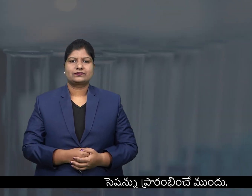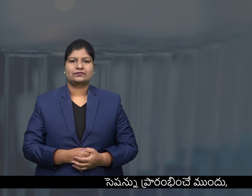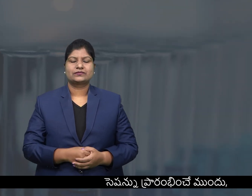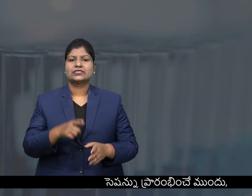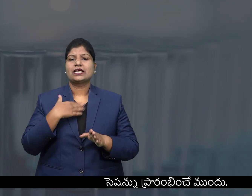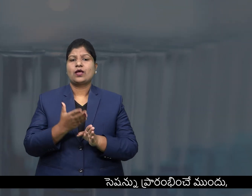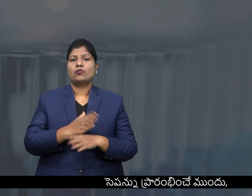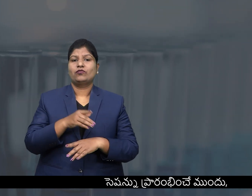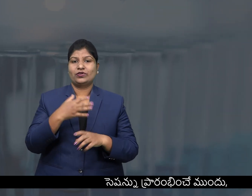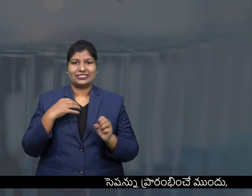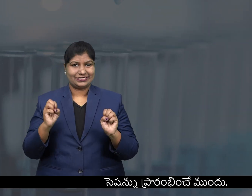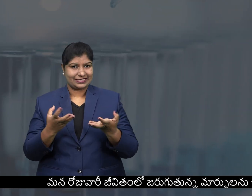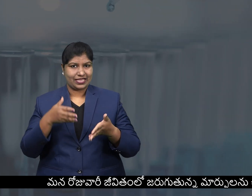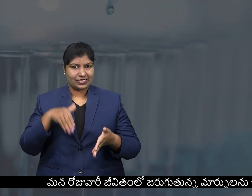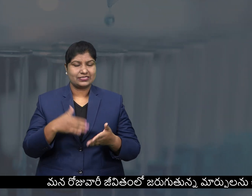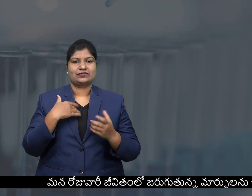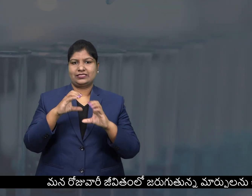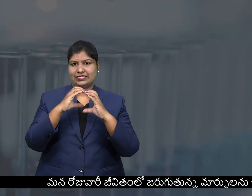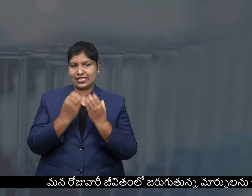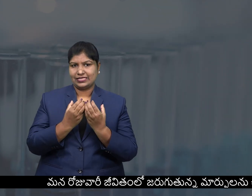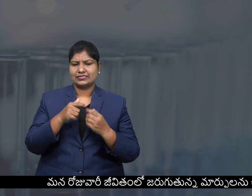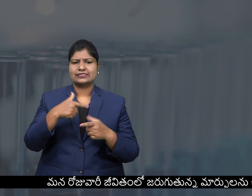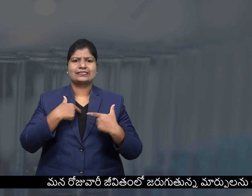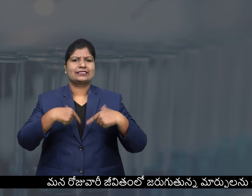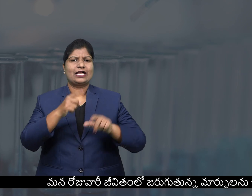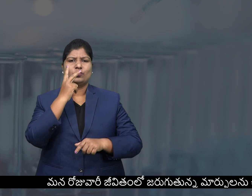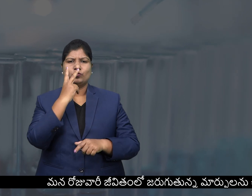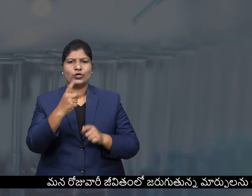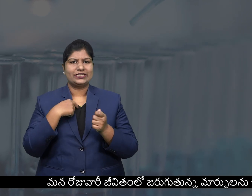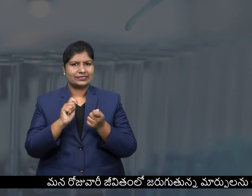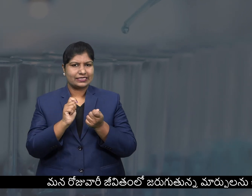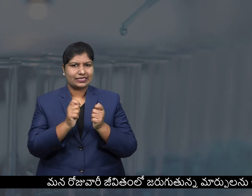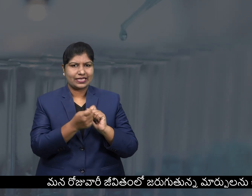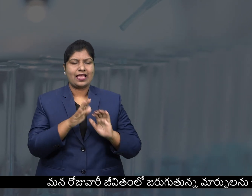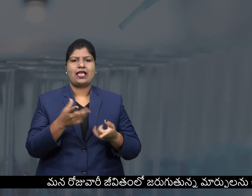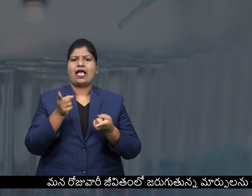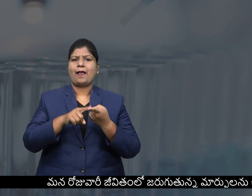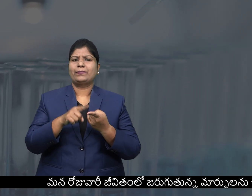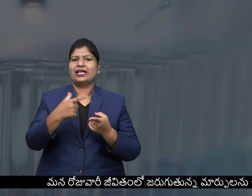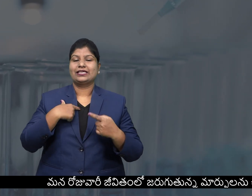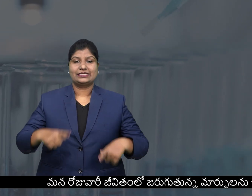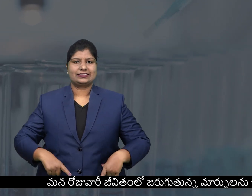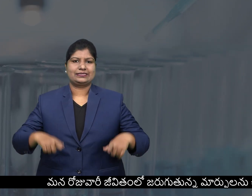సెషన్ను ప్రారంభించే ముందు మన రోజువారీ జీవితంలో జరుగుతున్న మార్పులను చూద్దాం.